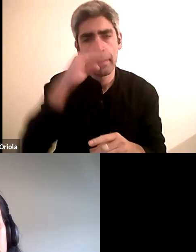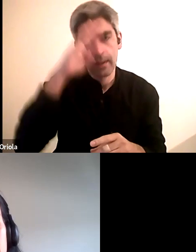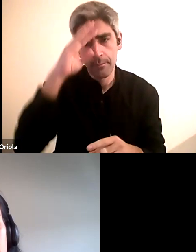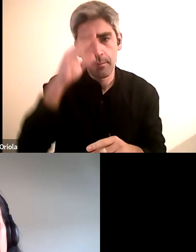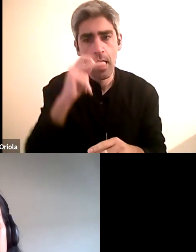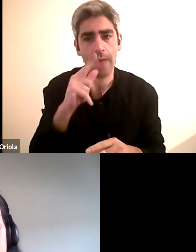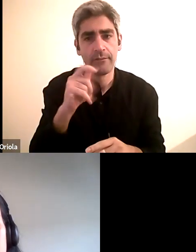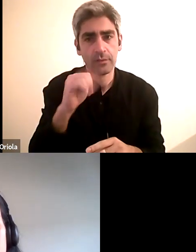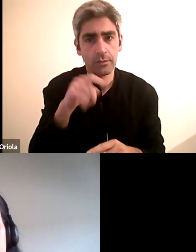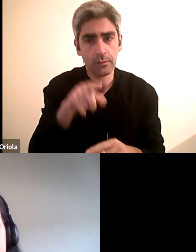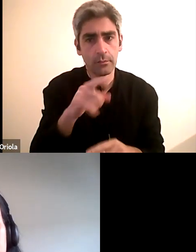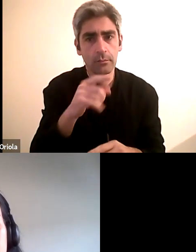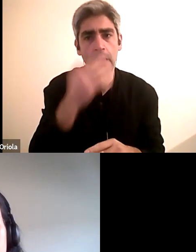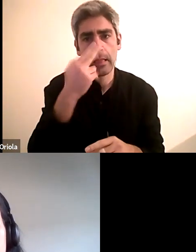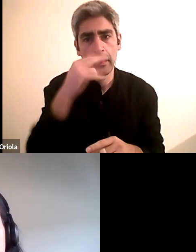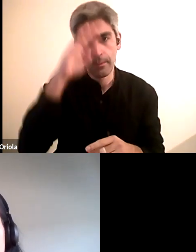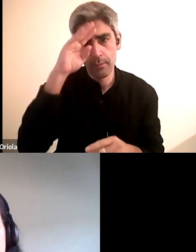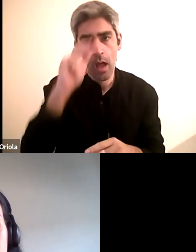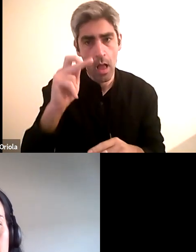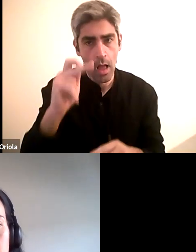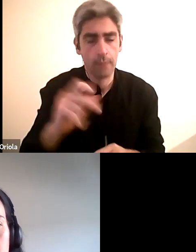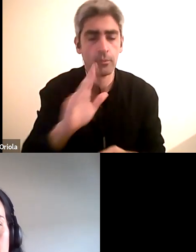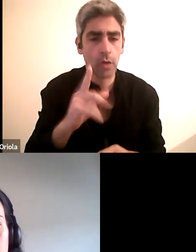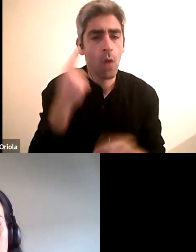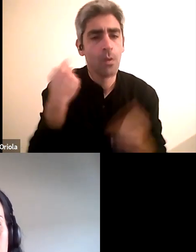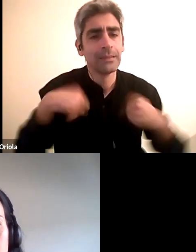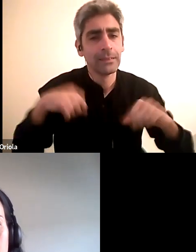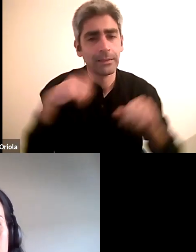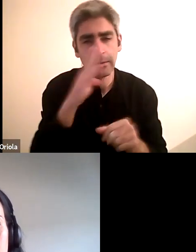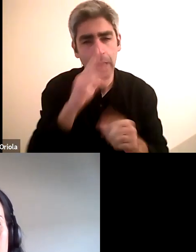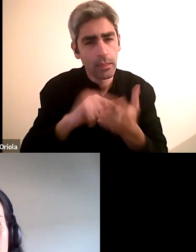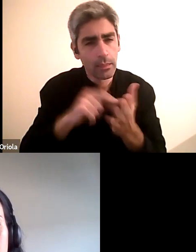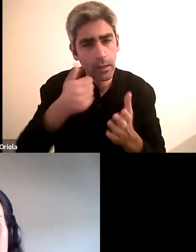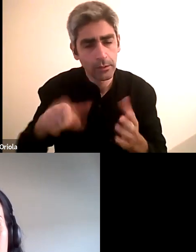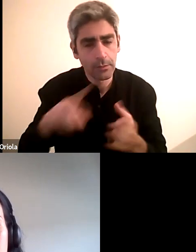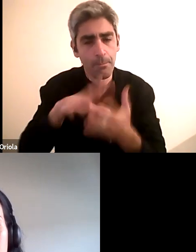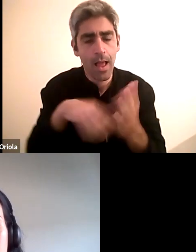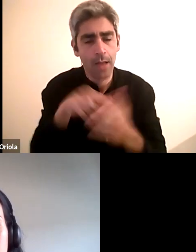gripe A, já se fizeram alguns ensaios nos planos de contingência